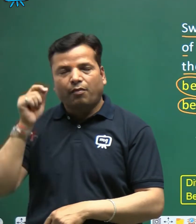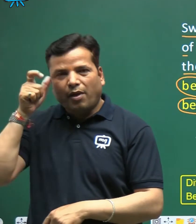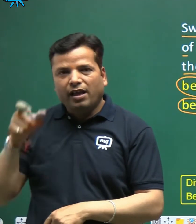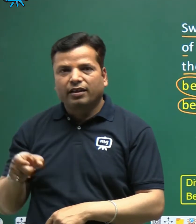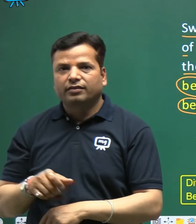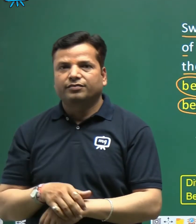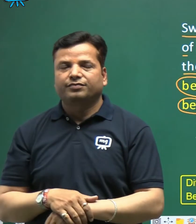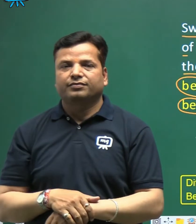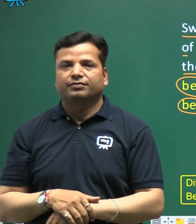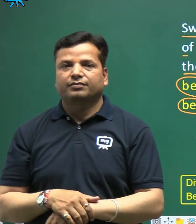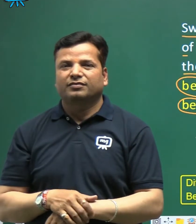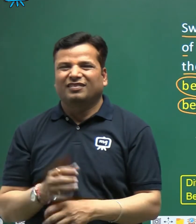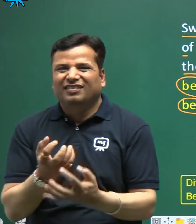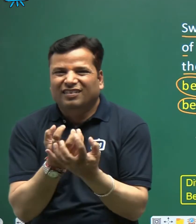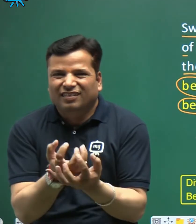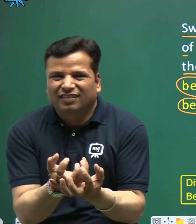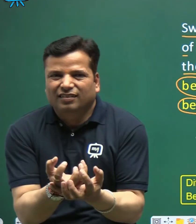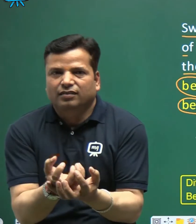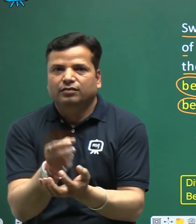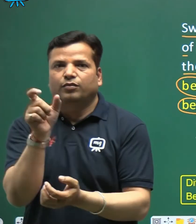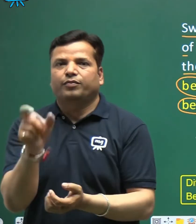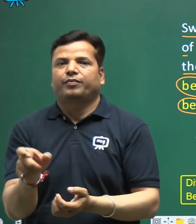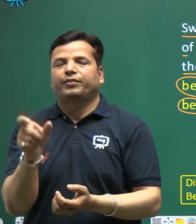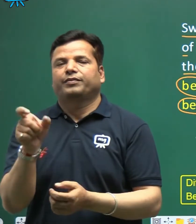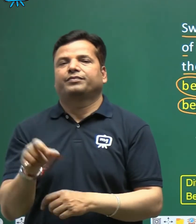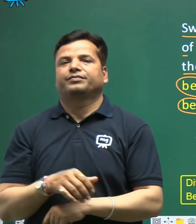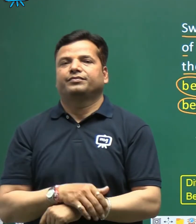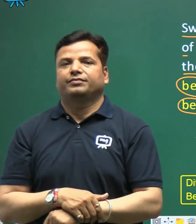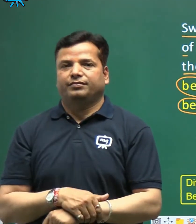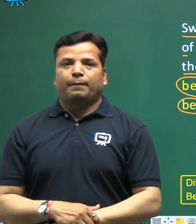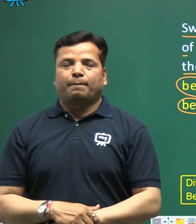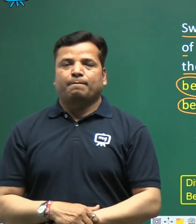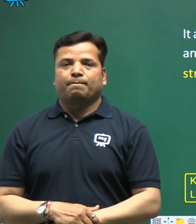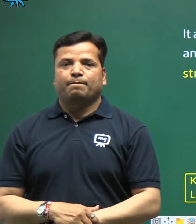beggar, भिखारी.